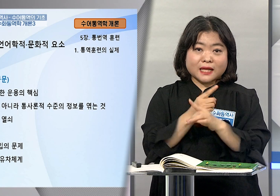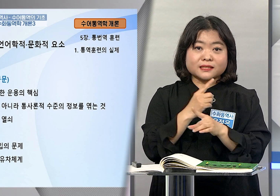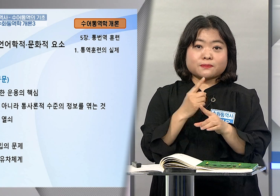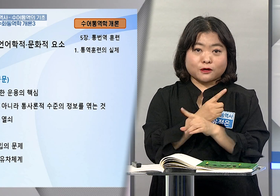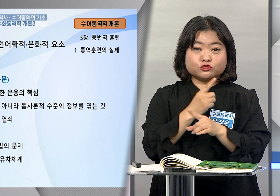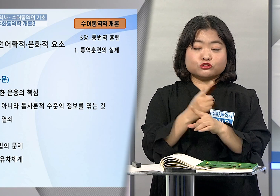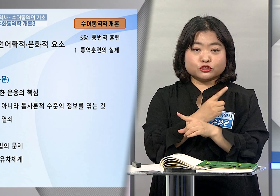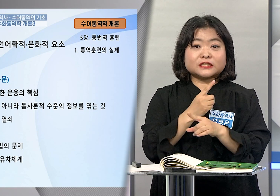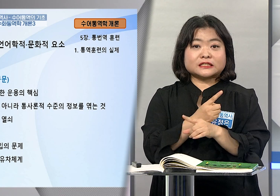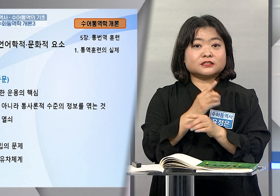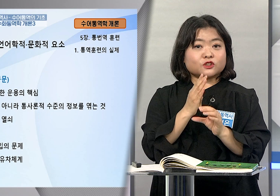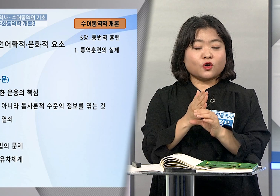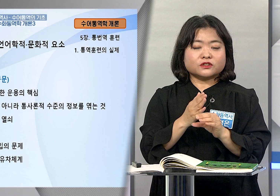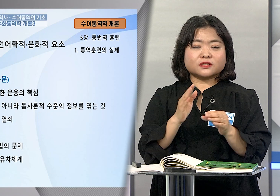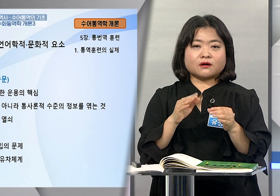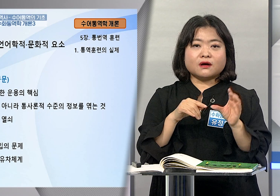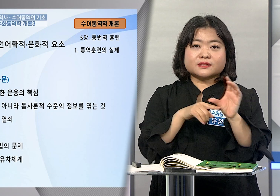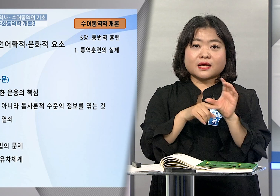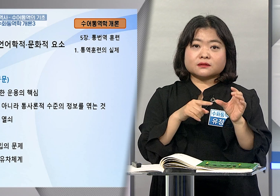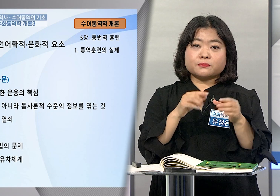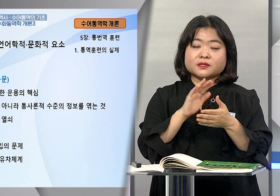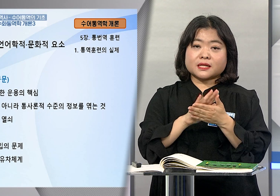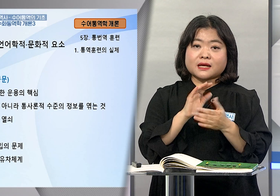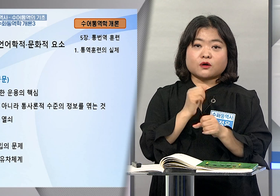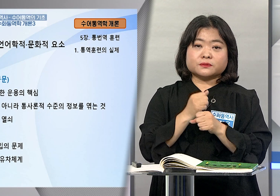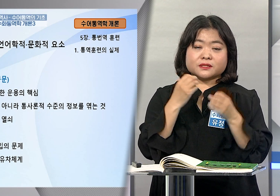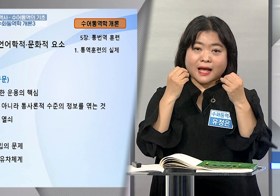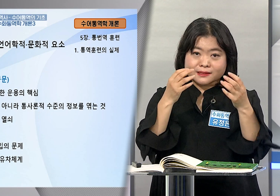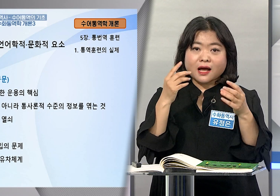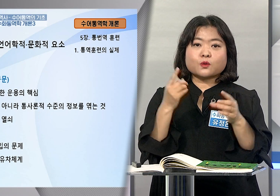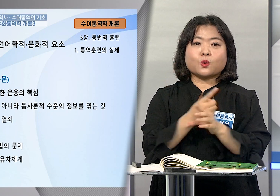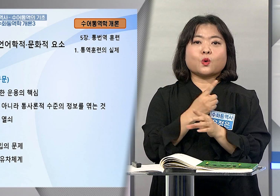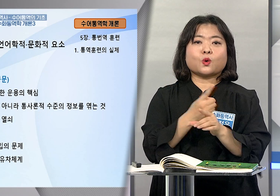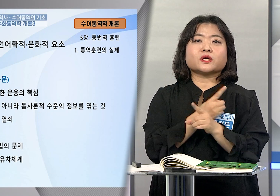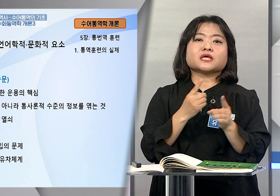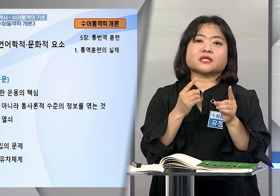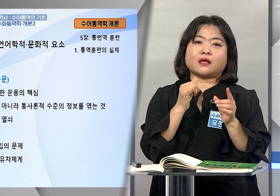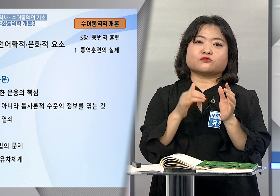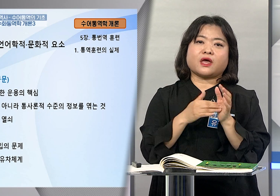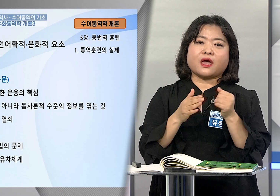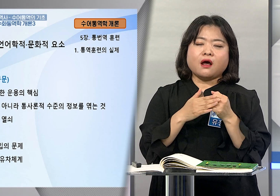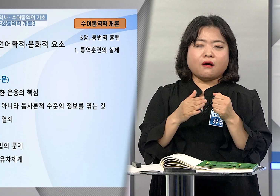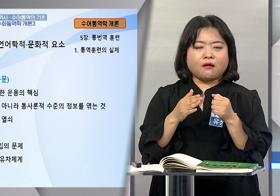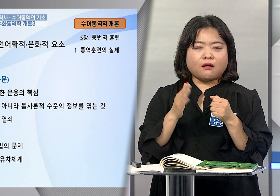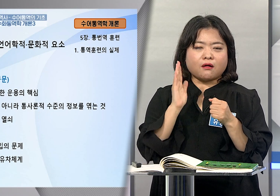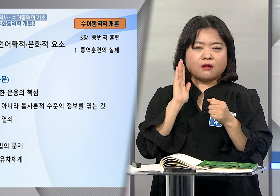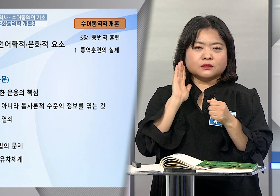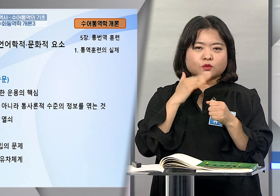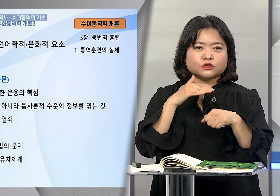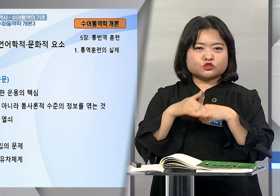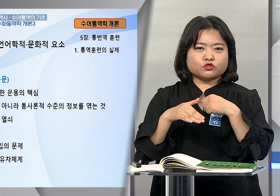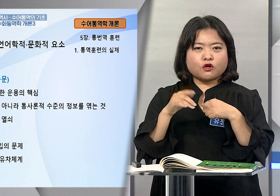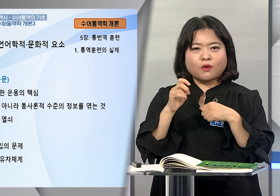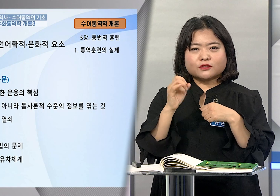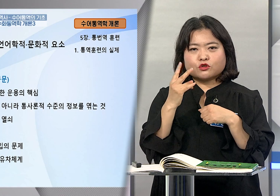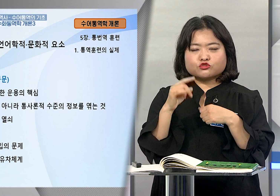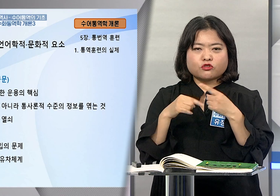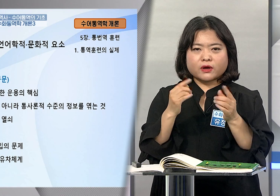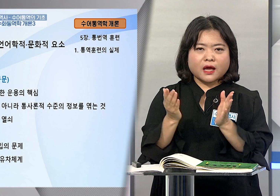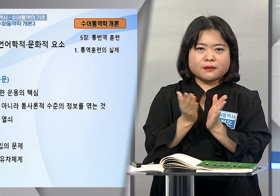다시 바꾸고 있거든요. 그래서 사전 편찬 작업을 다시 하고 있기 때문에 농식 수어, 관용 수어에